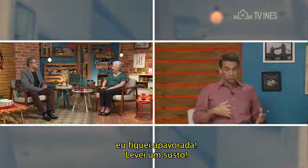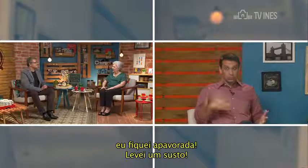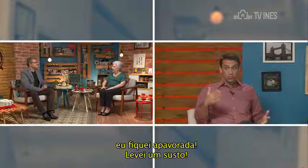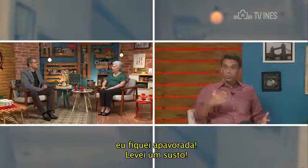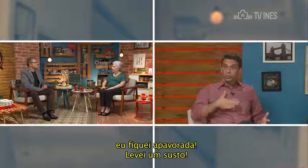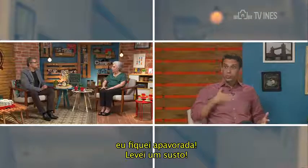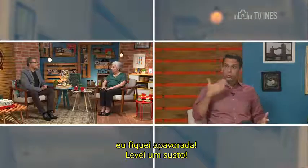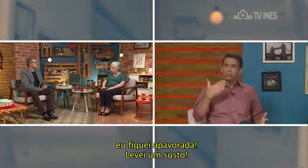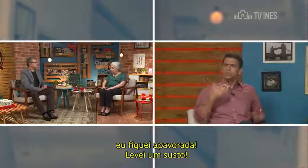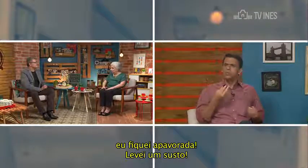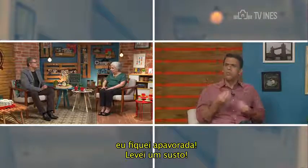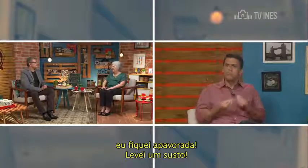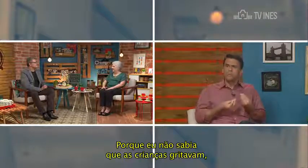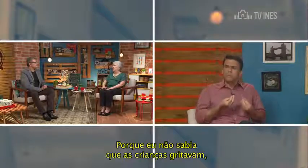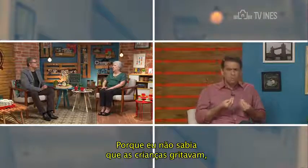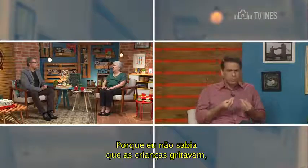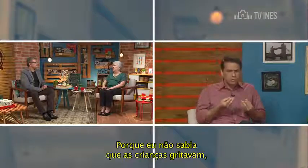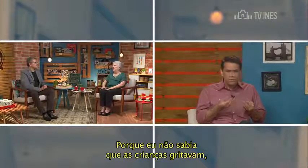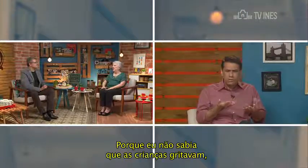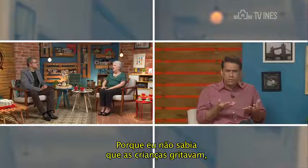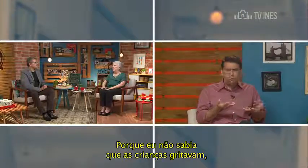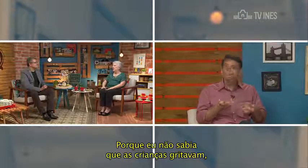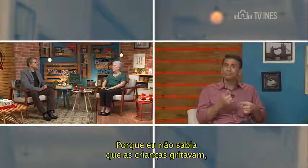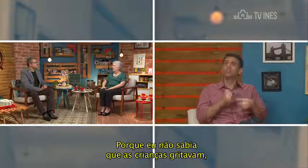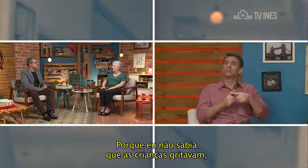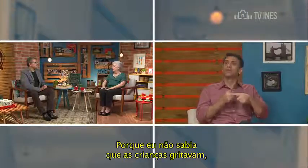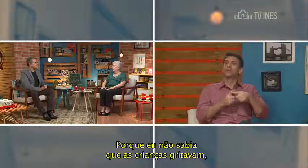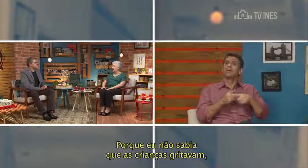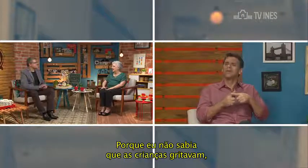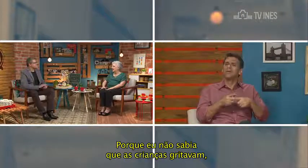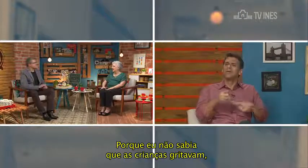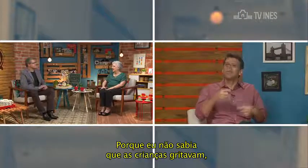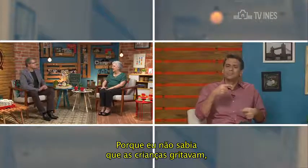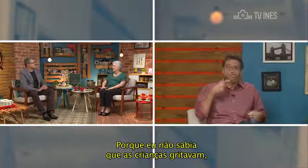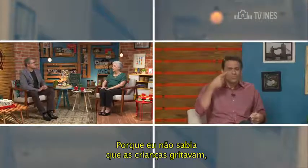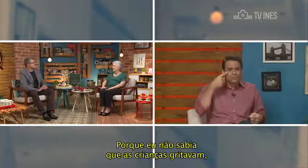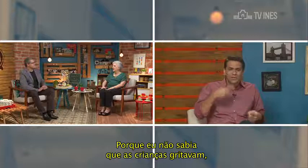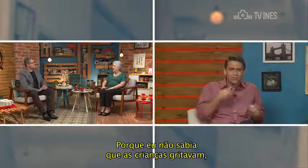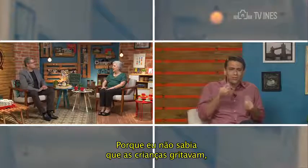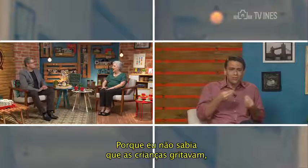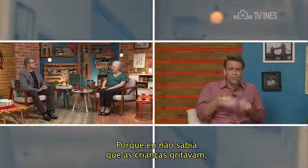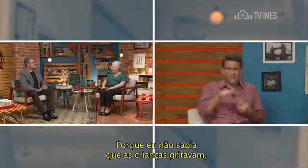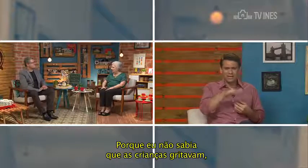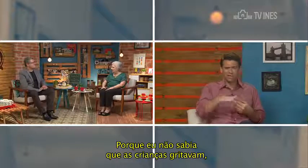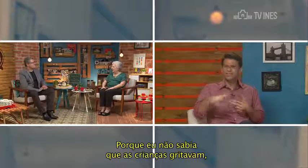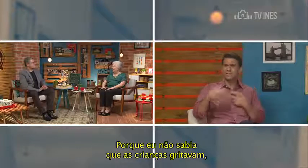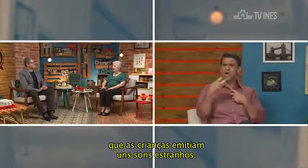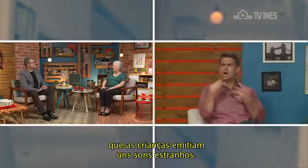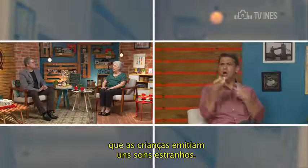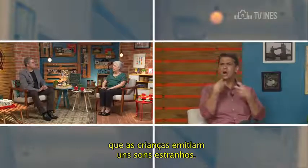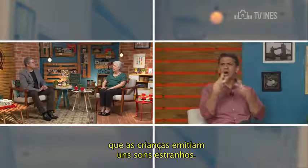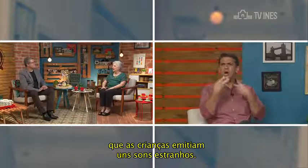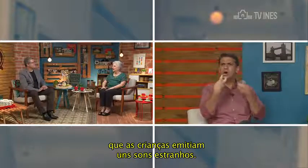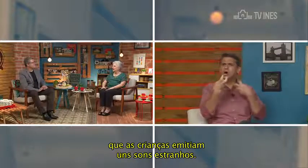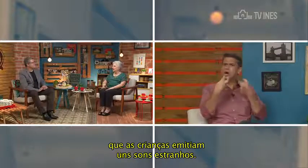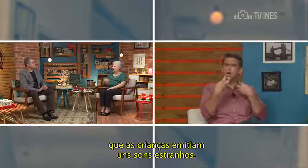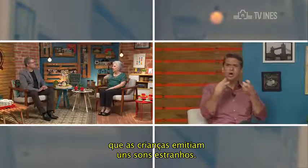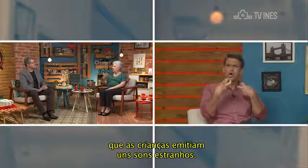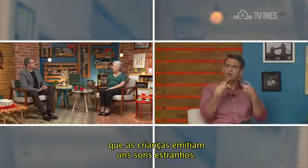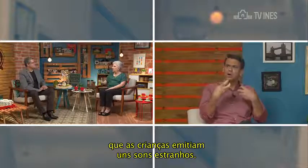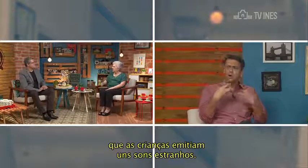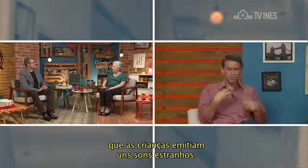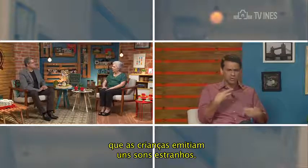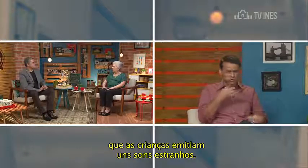Devei um susto Porque eu não sabia que as crianças gritavam Que as crianças